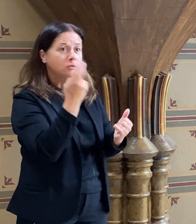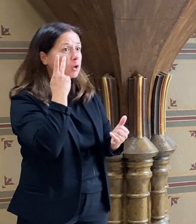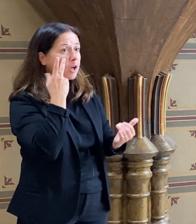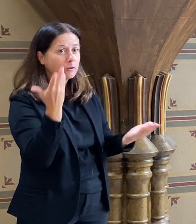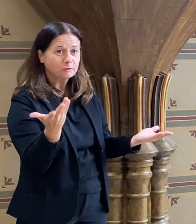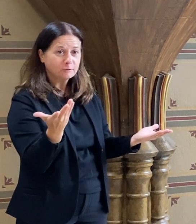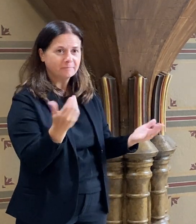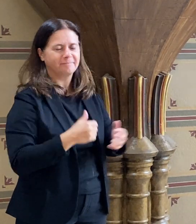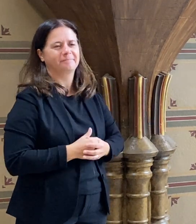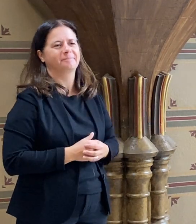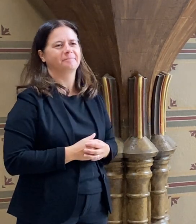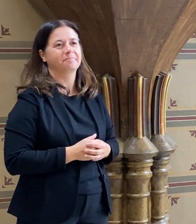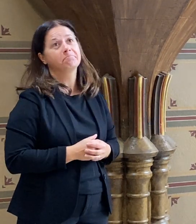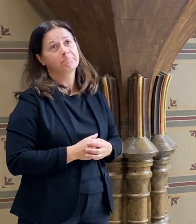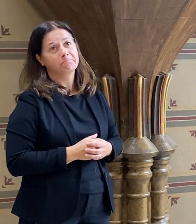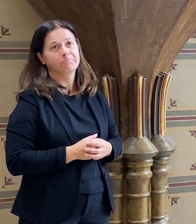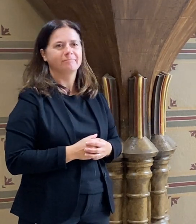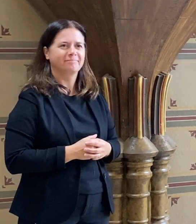aus?